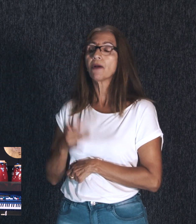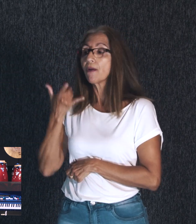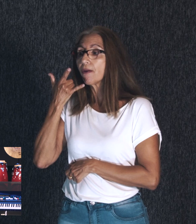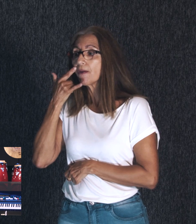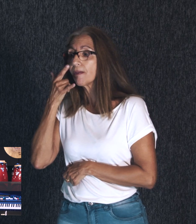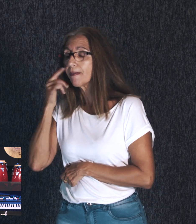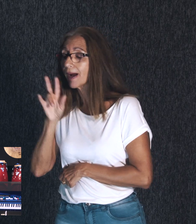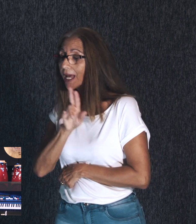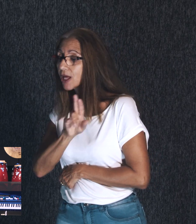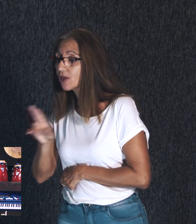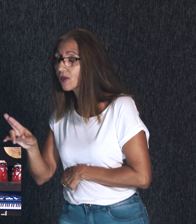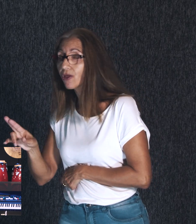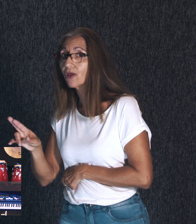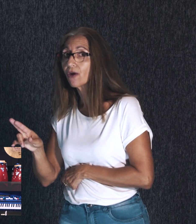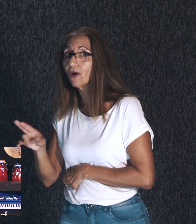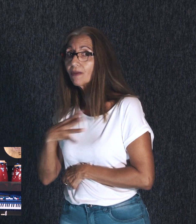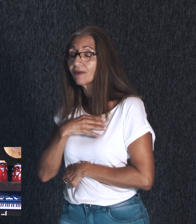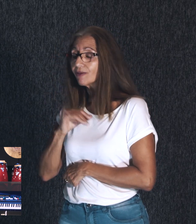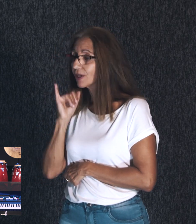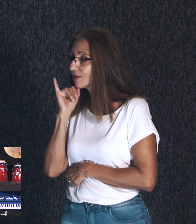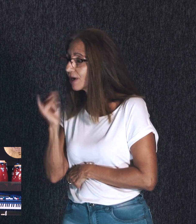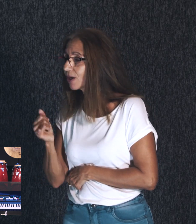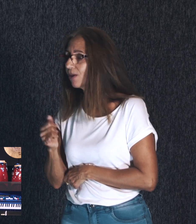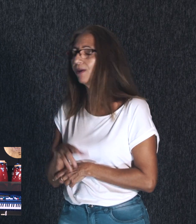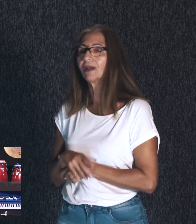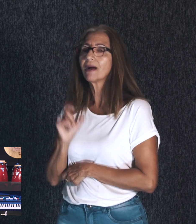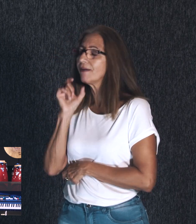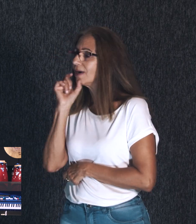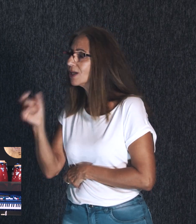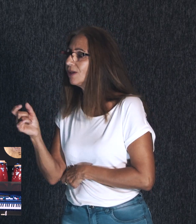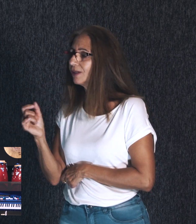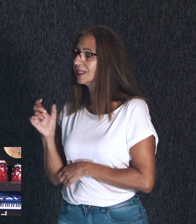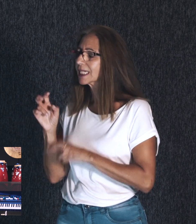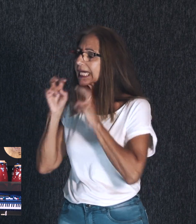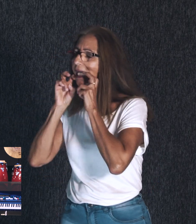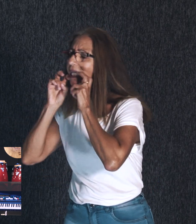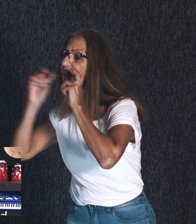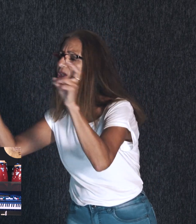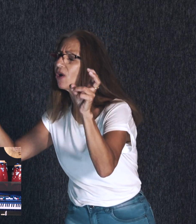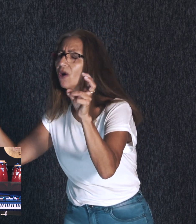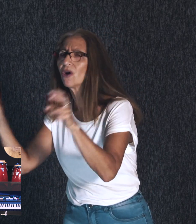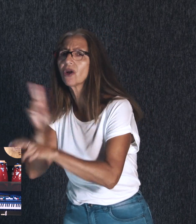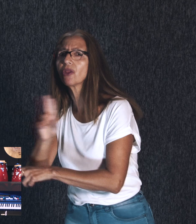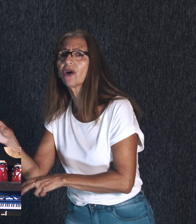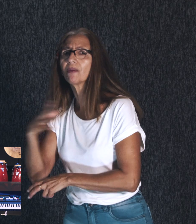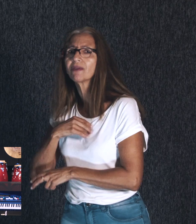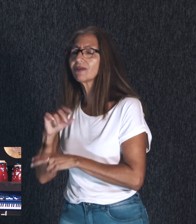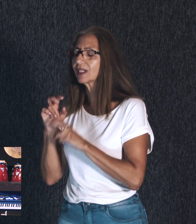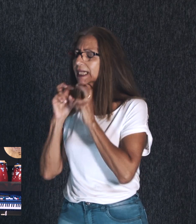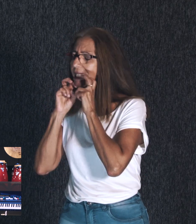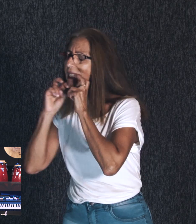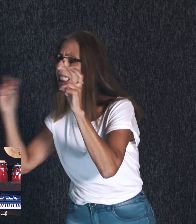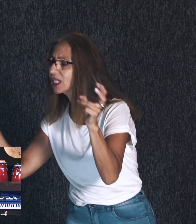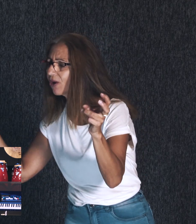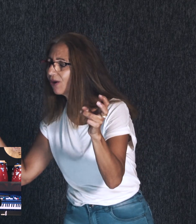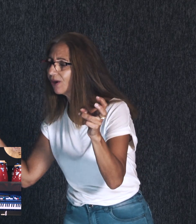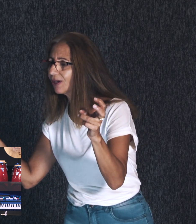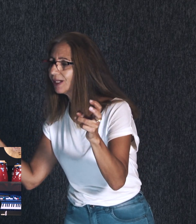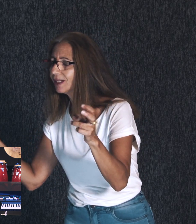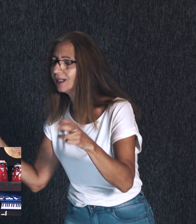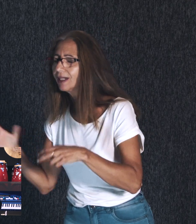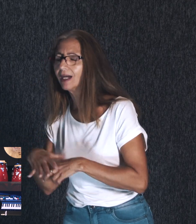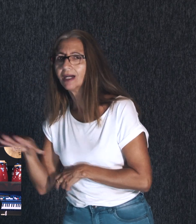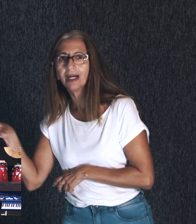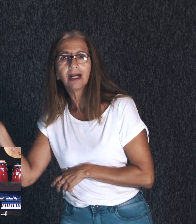filho. Ele gritou pelo nome do filho, e então, lá no fundo, ele ouviu a voz de uma